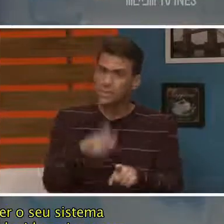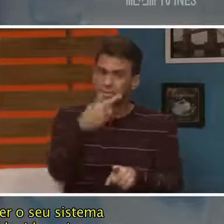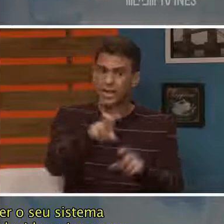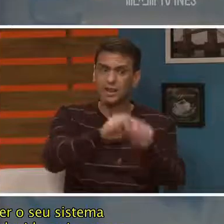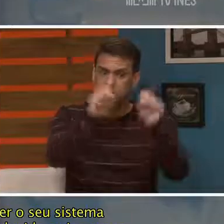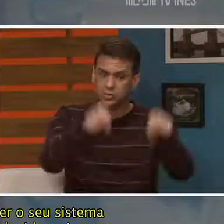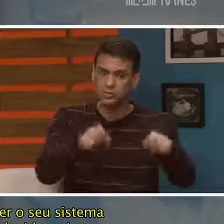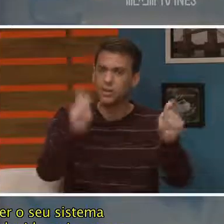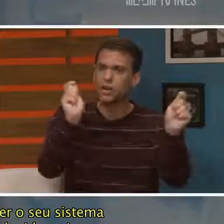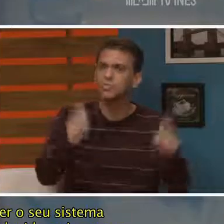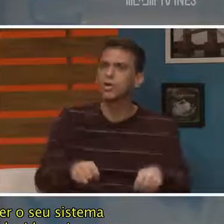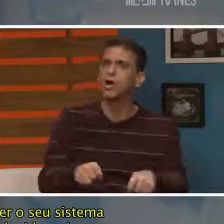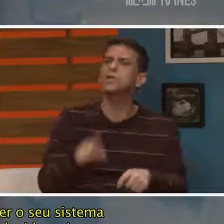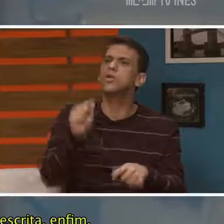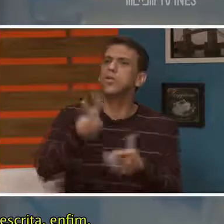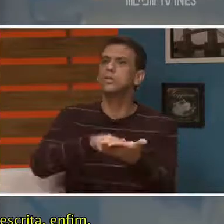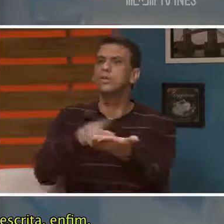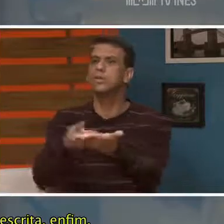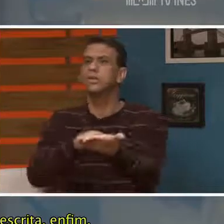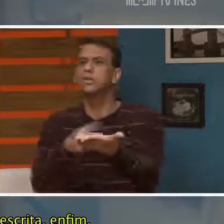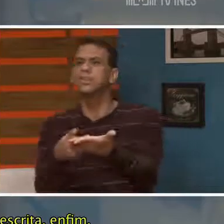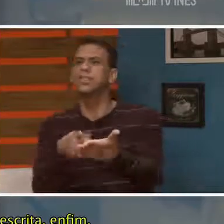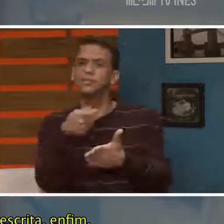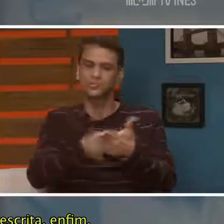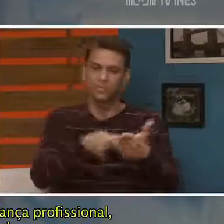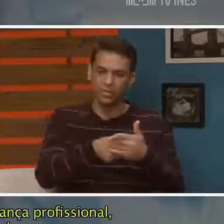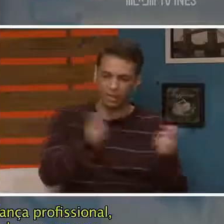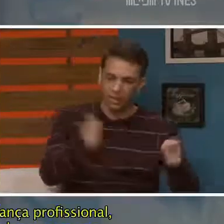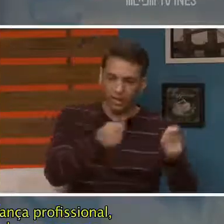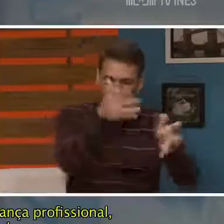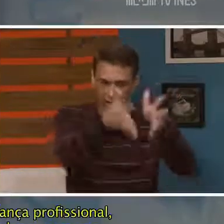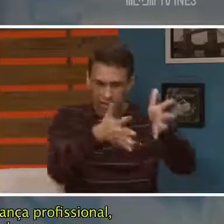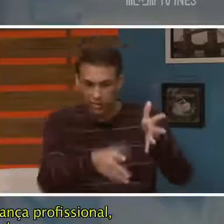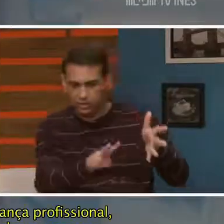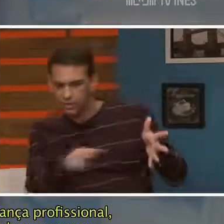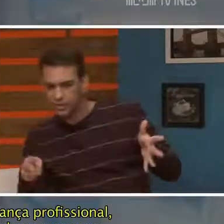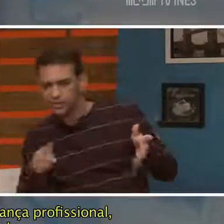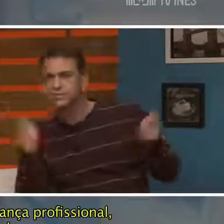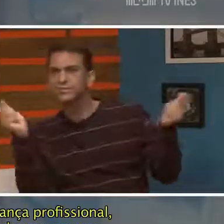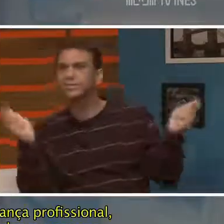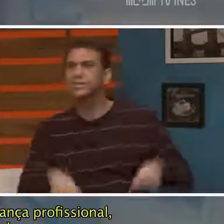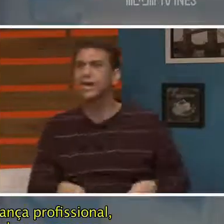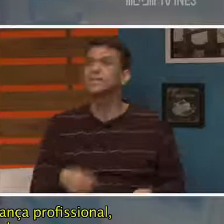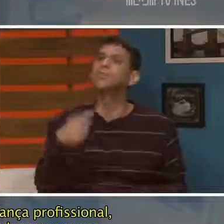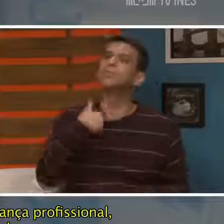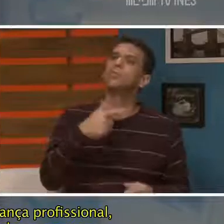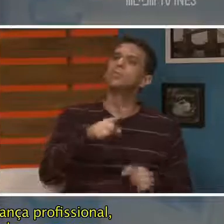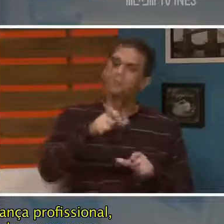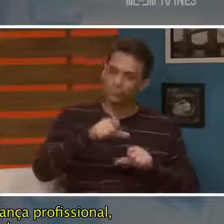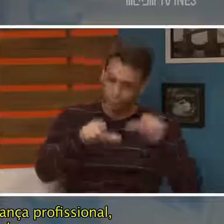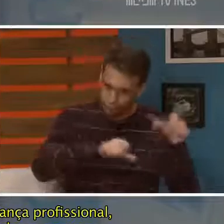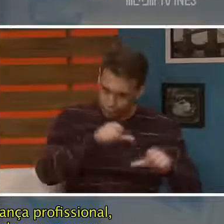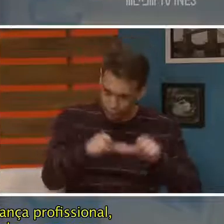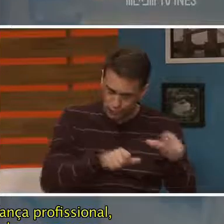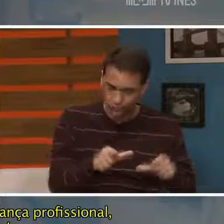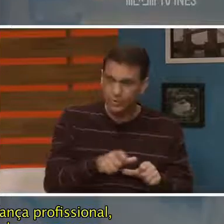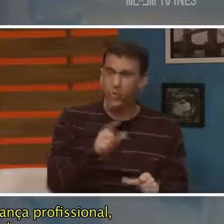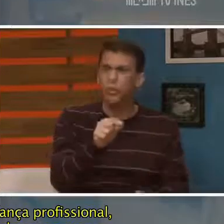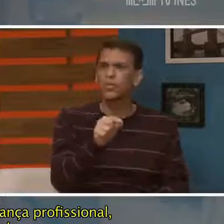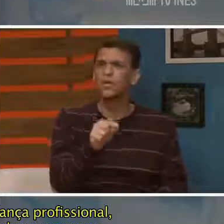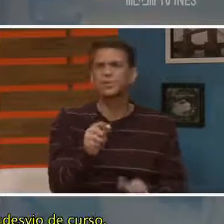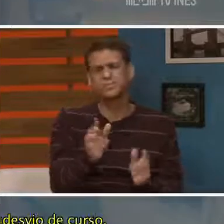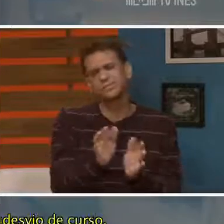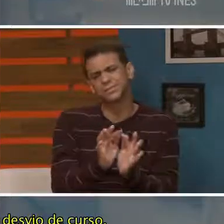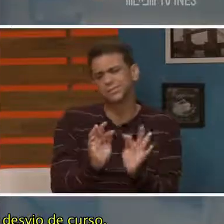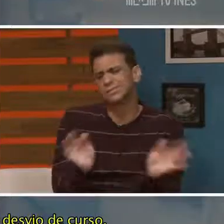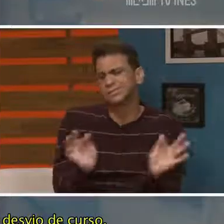sistema que poderia ser traduzido e vice-versa para a língua escrita, enfim. Foi isso que foi a minha mudança profissional, que foi uma mudança